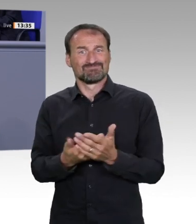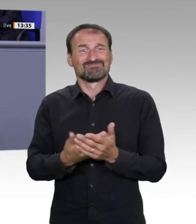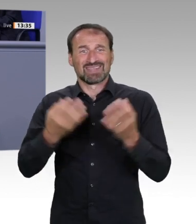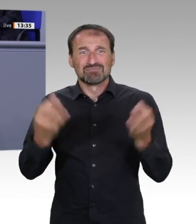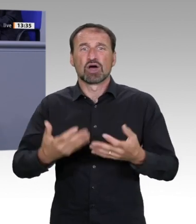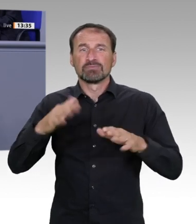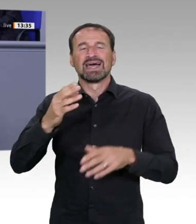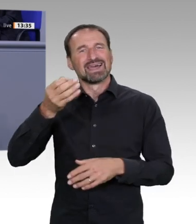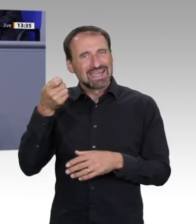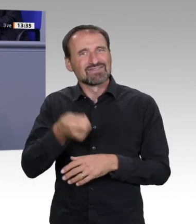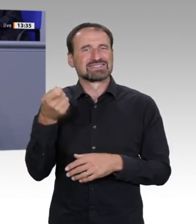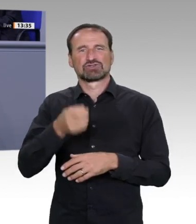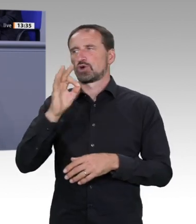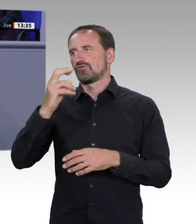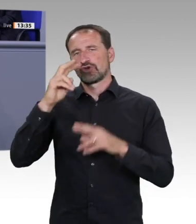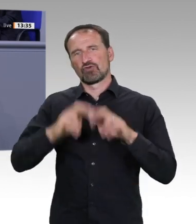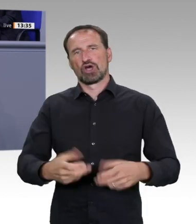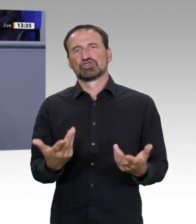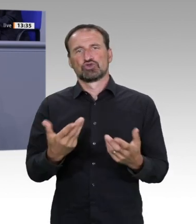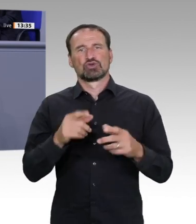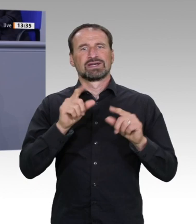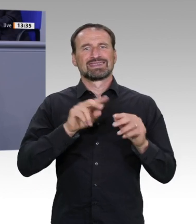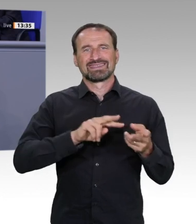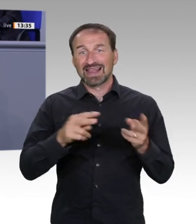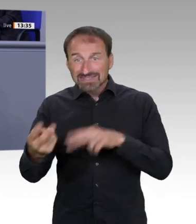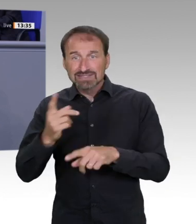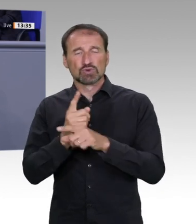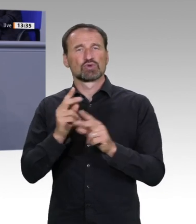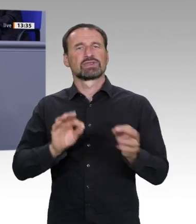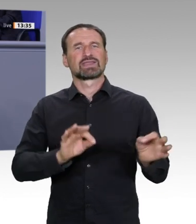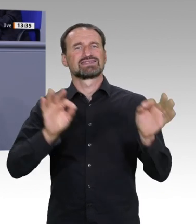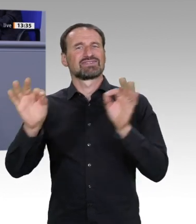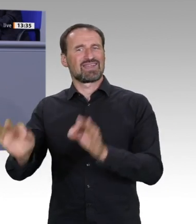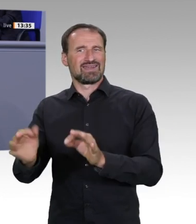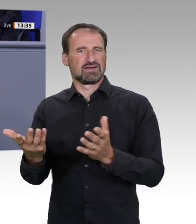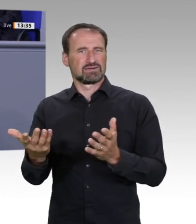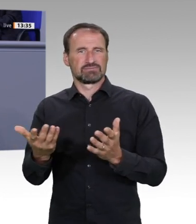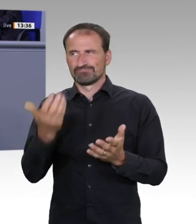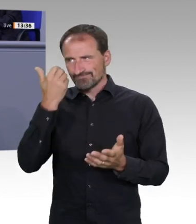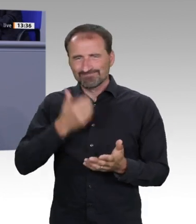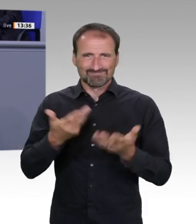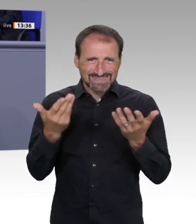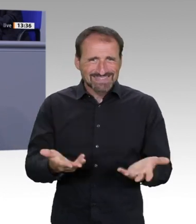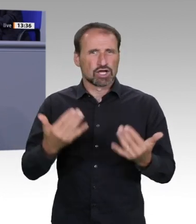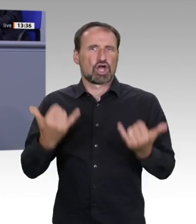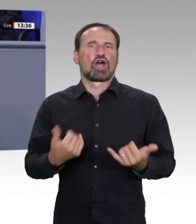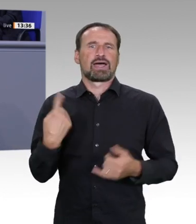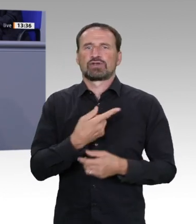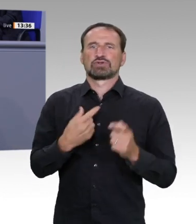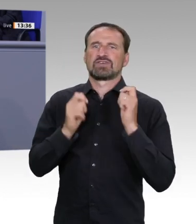ambitioniertes Zukunftspaket ergänzt. Es soll Wirtschaft und Gesellschaft dauerhaft erneuern, und zwar